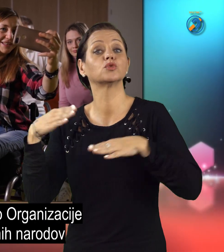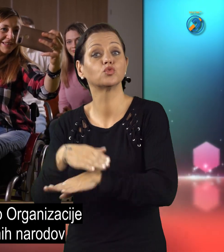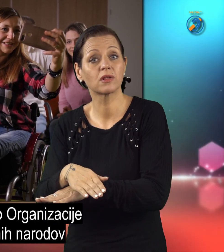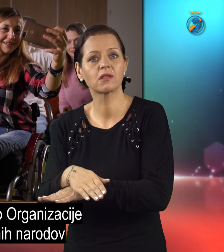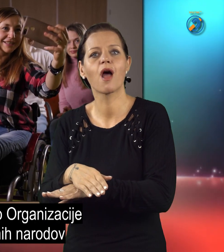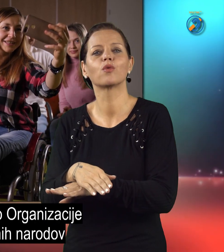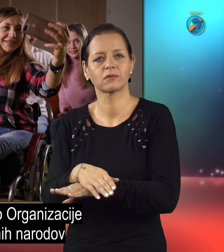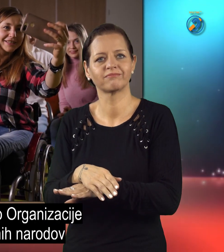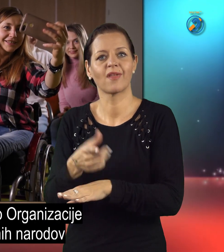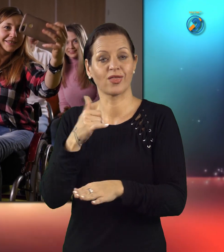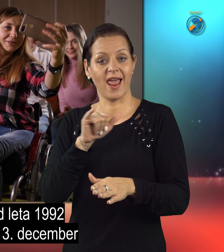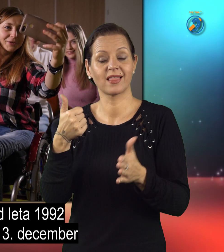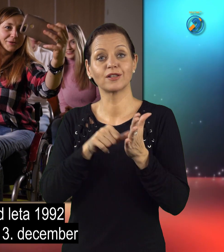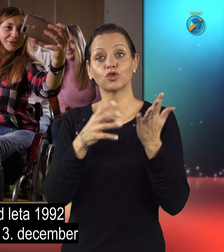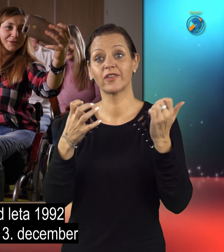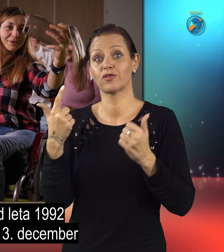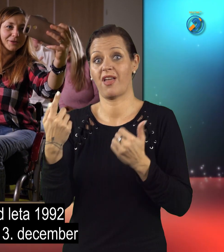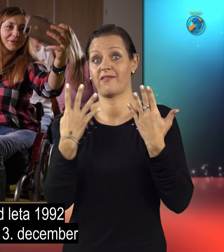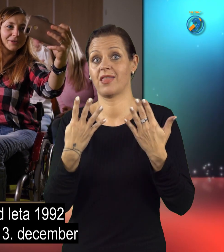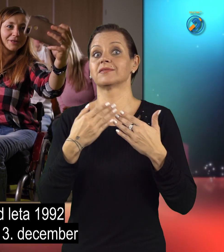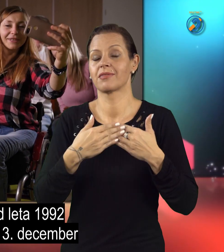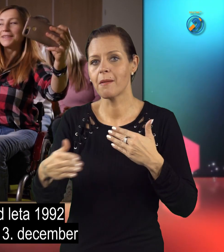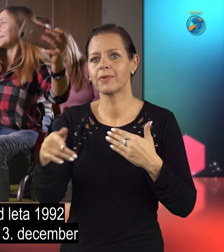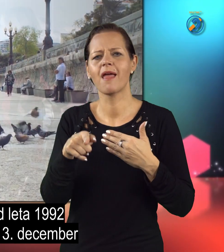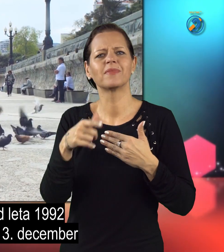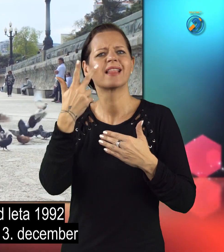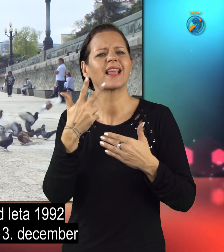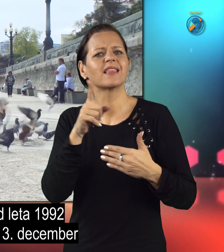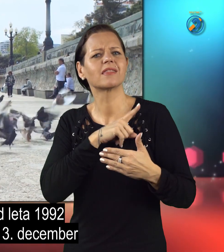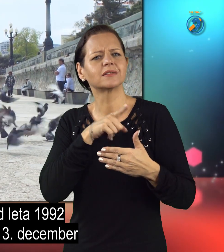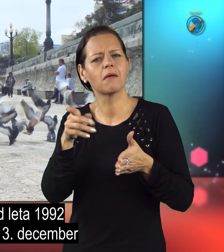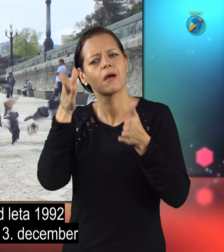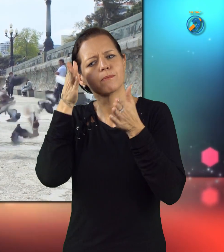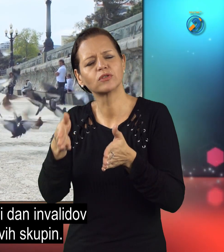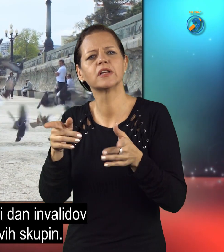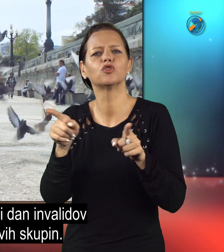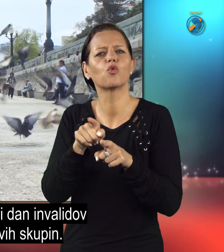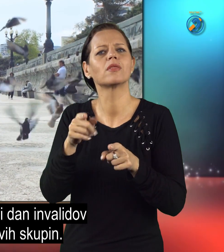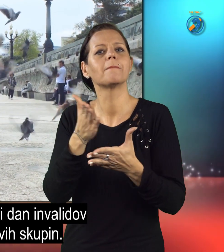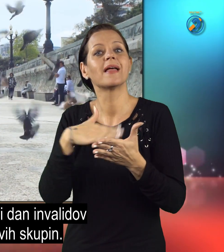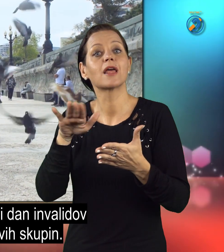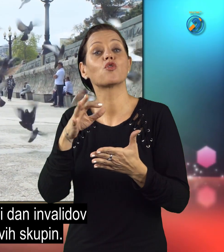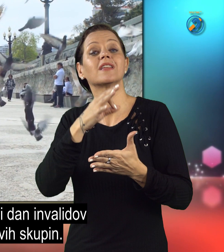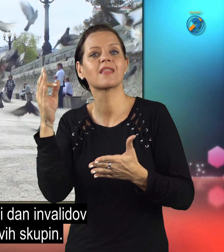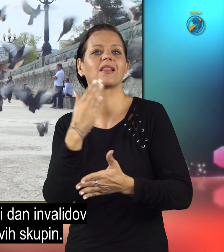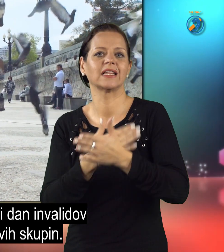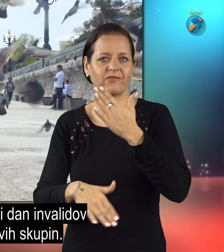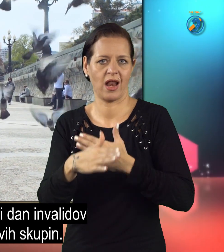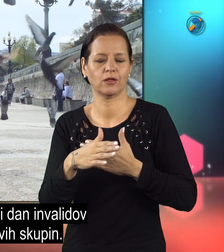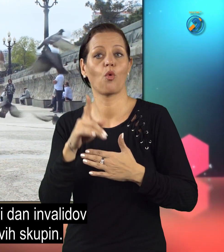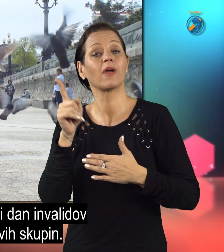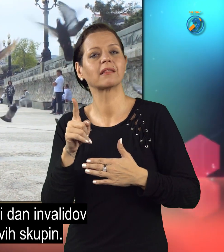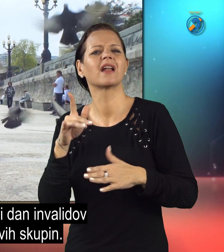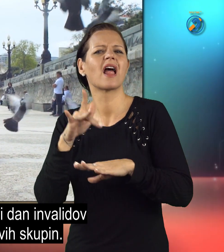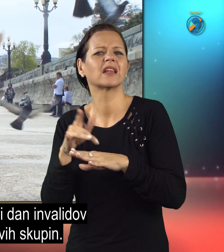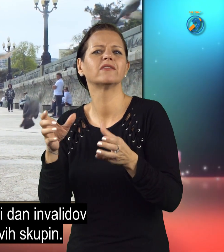Na pobudo Organizacije združenih narodov jim je od leta 1992 posvečen 3. december, Mednarodni